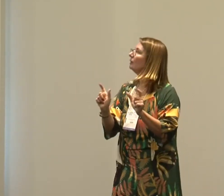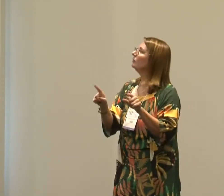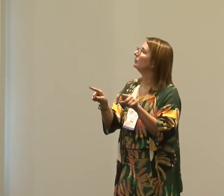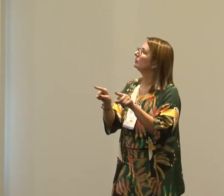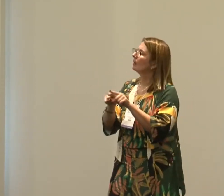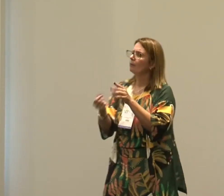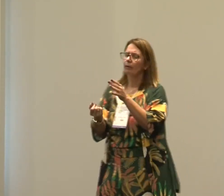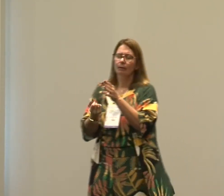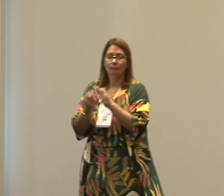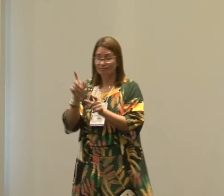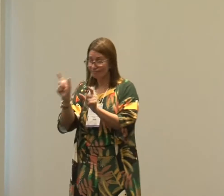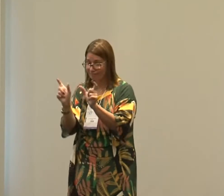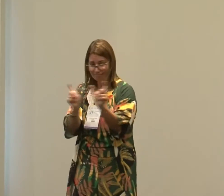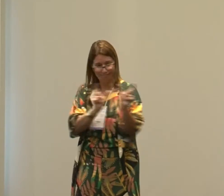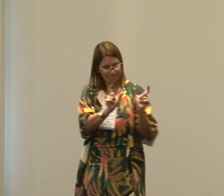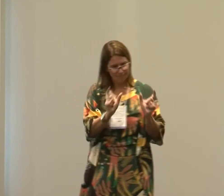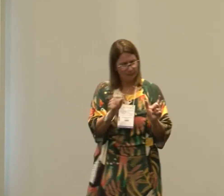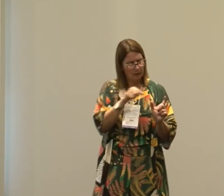surdos.